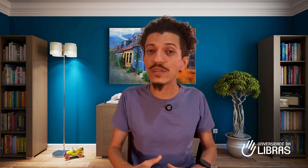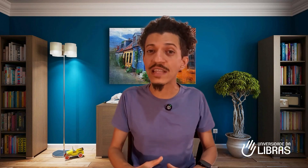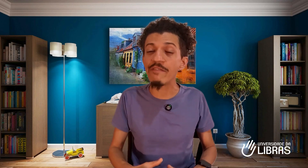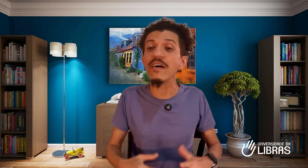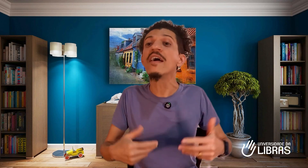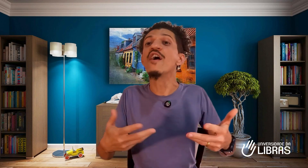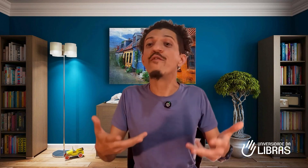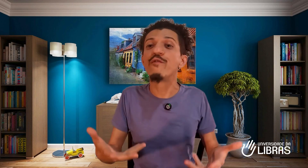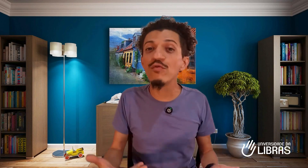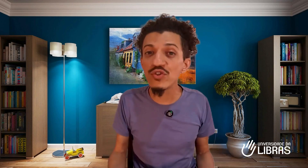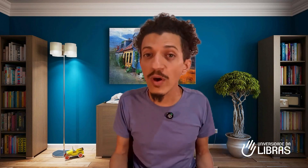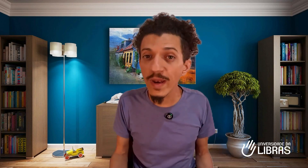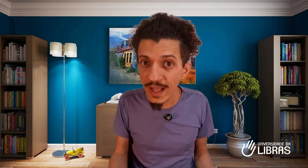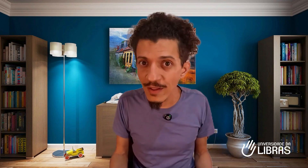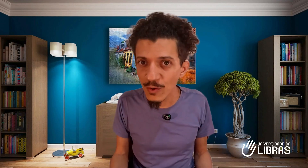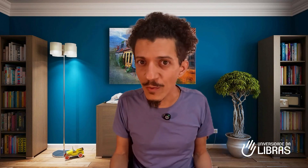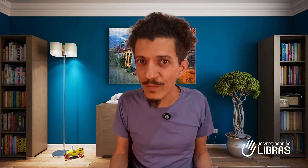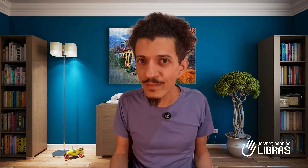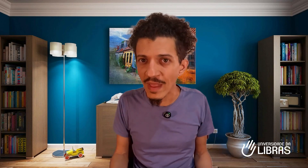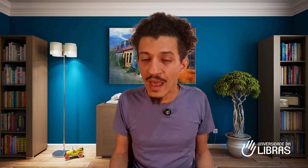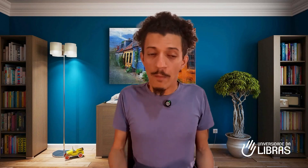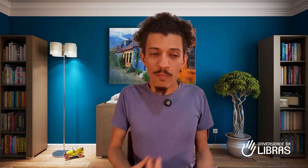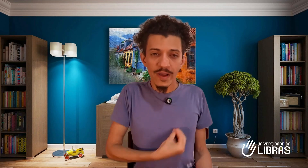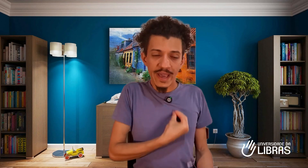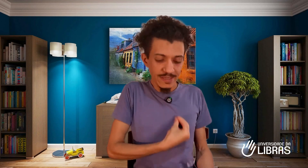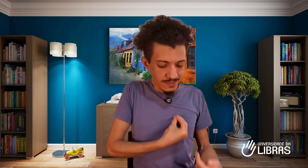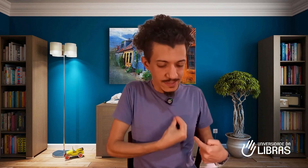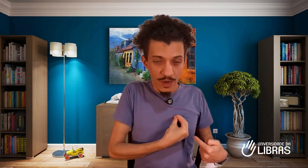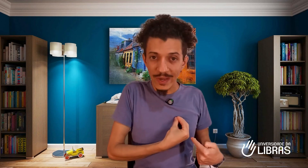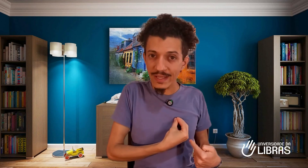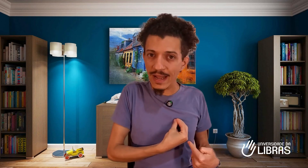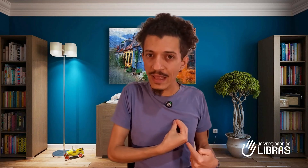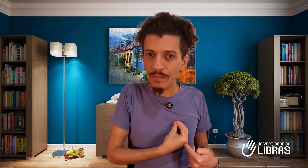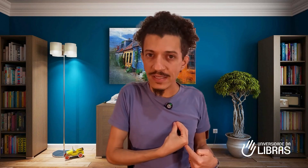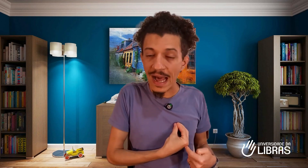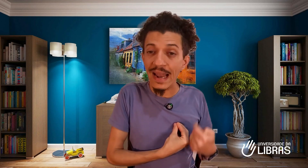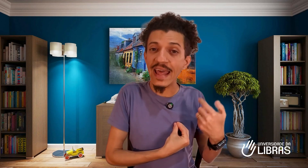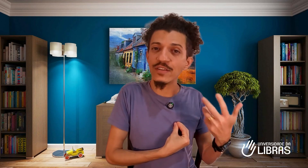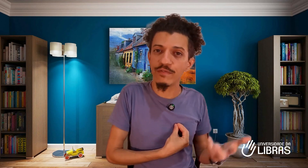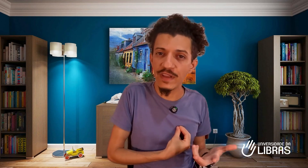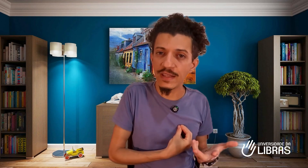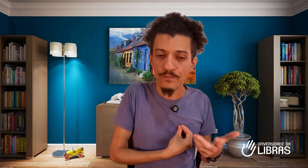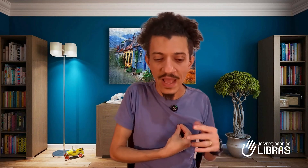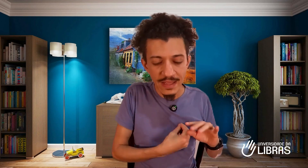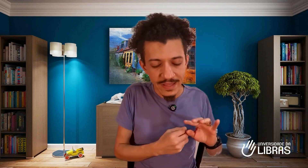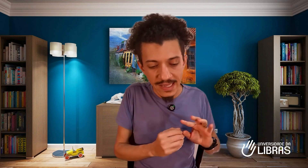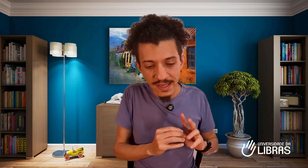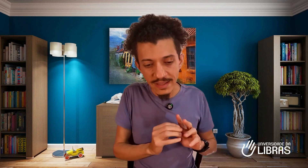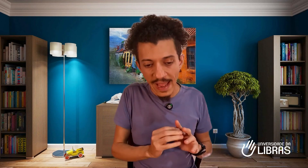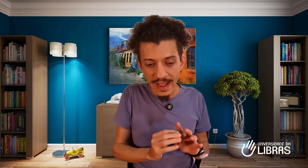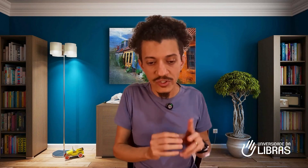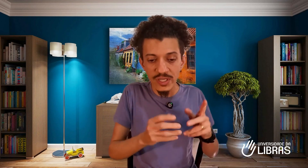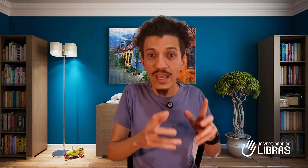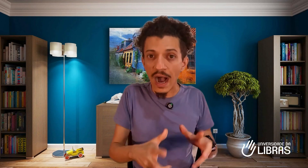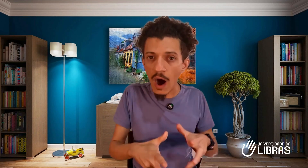estava funcionando. Porque esse sinal aqui na Libras, além de vida, ele traz a ideia de que algo